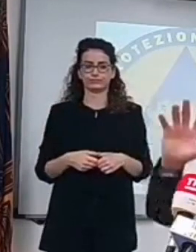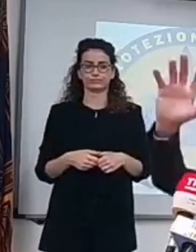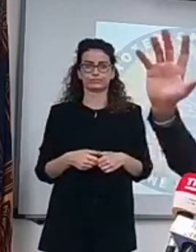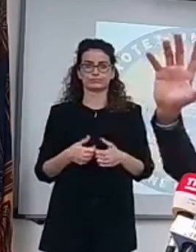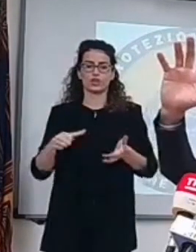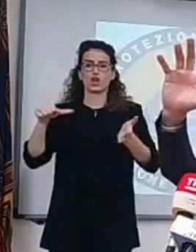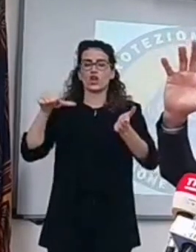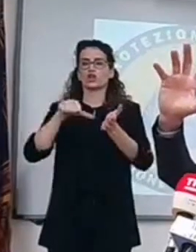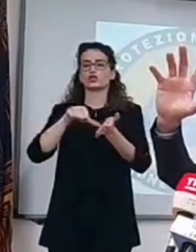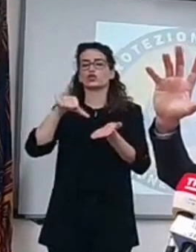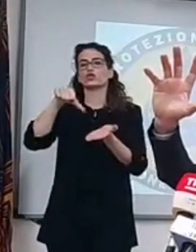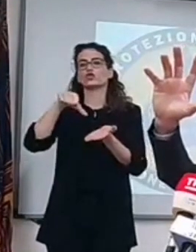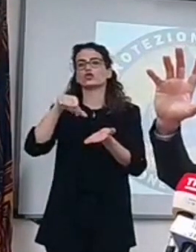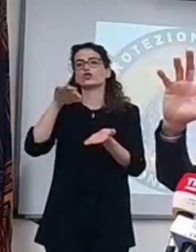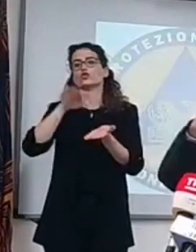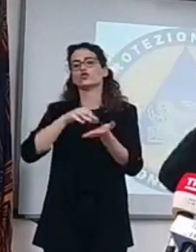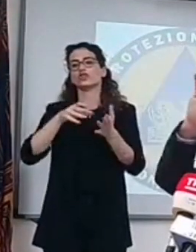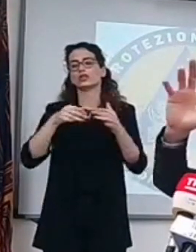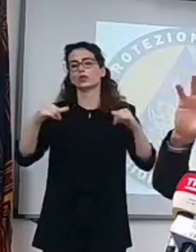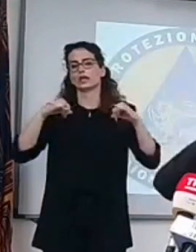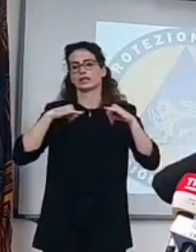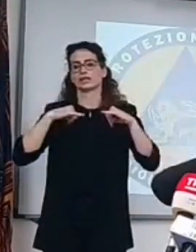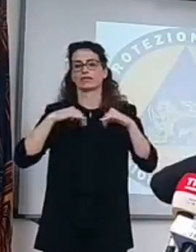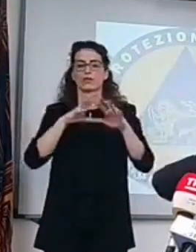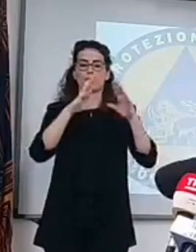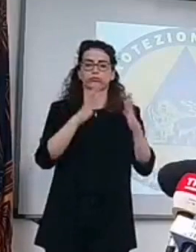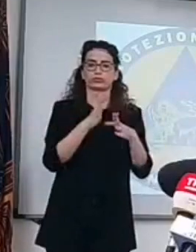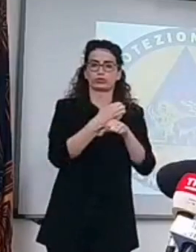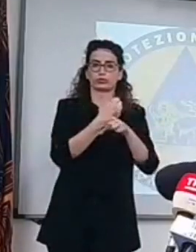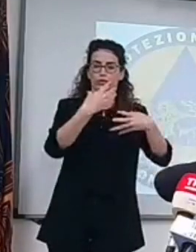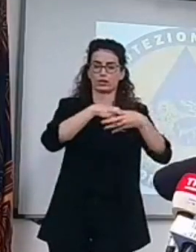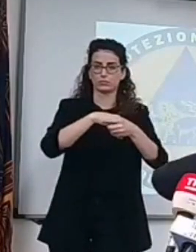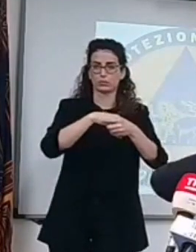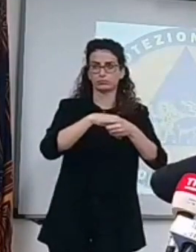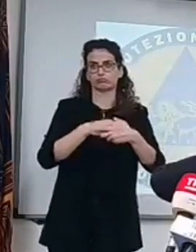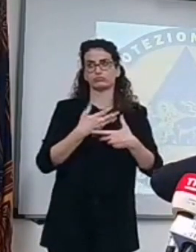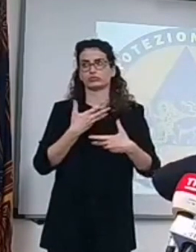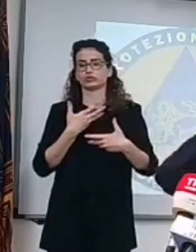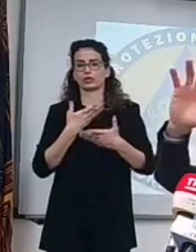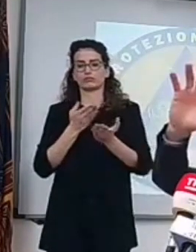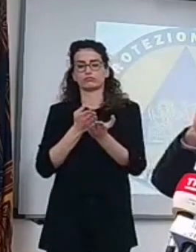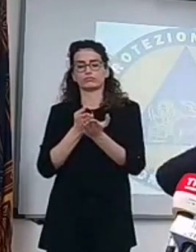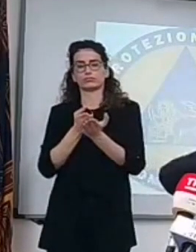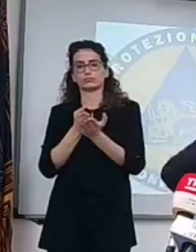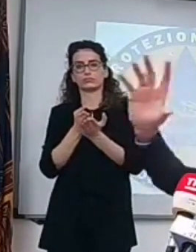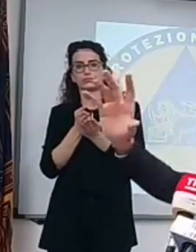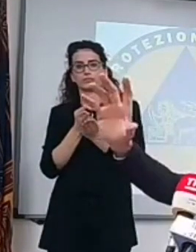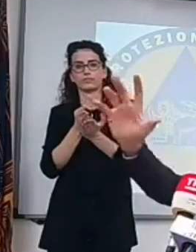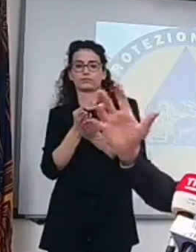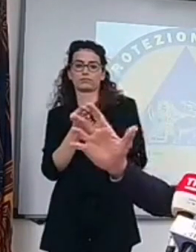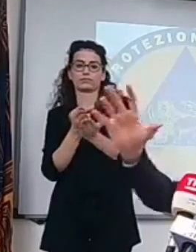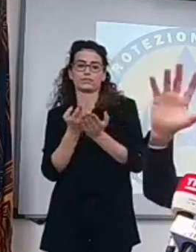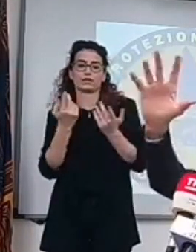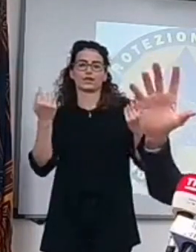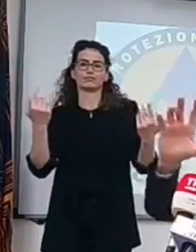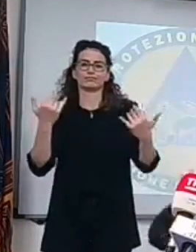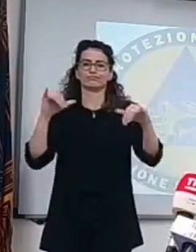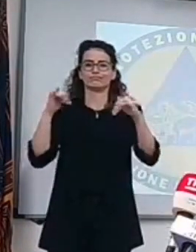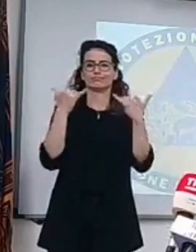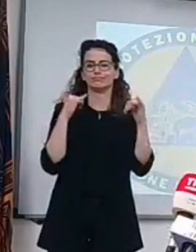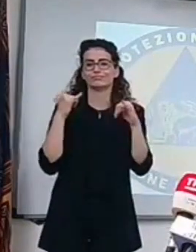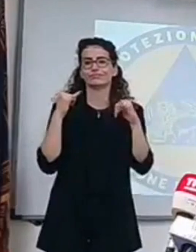e centri estivi e operatori del turismo verso una diciamo una fase di ricreativa covic free perché